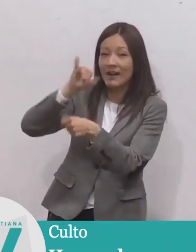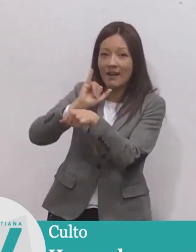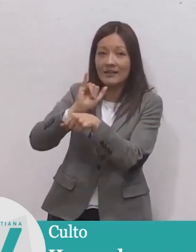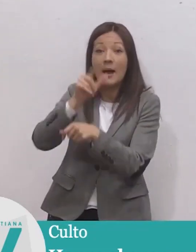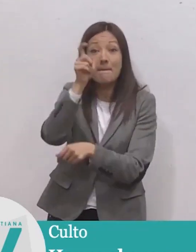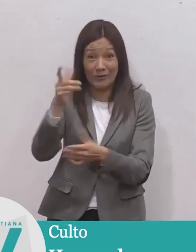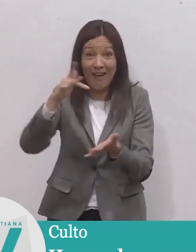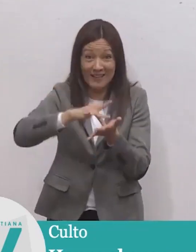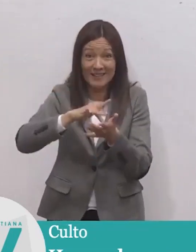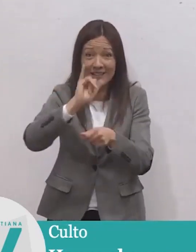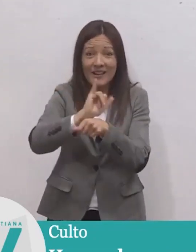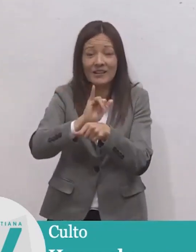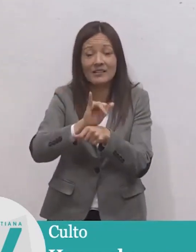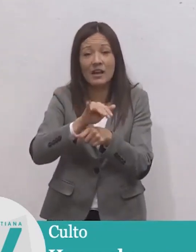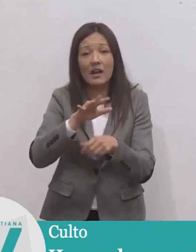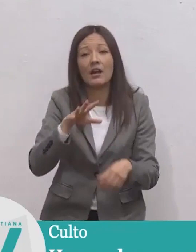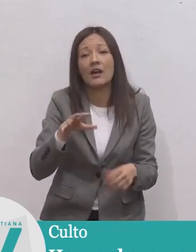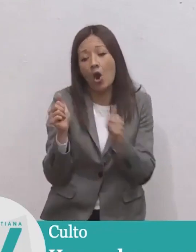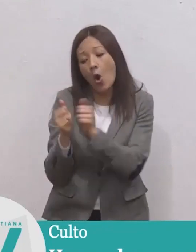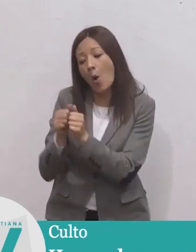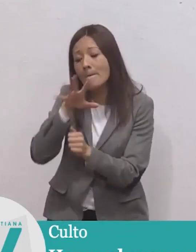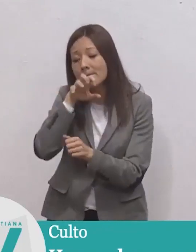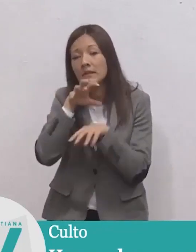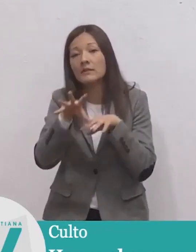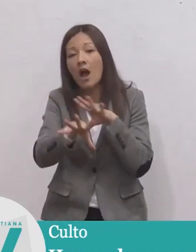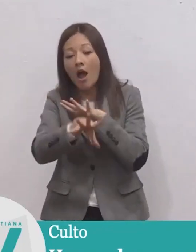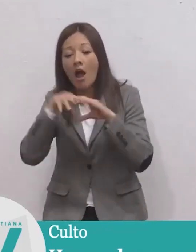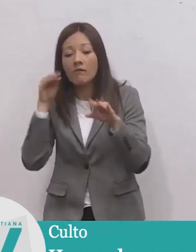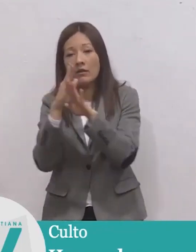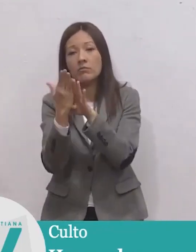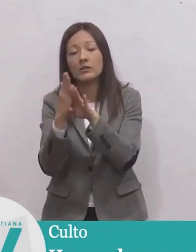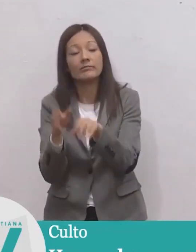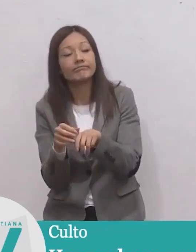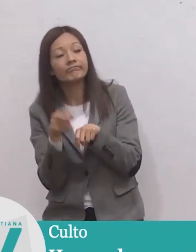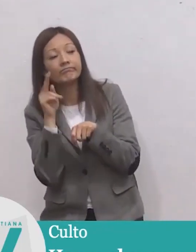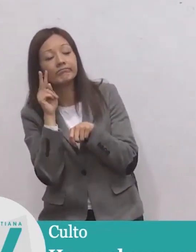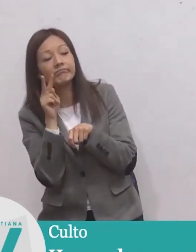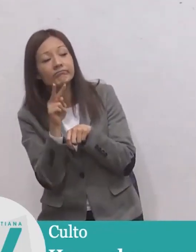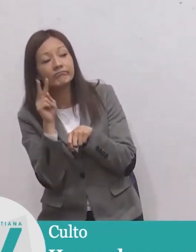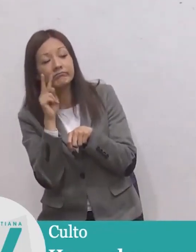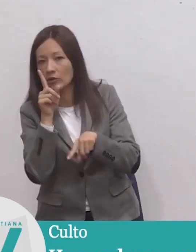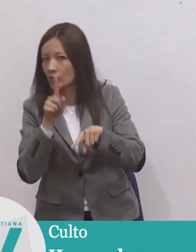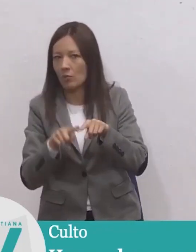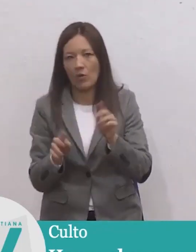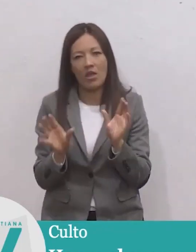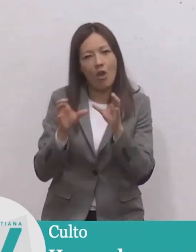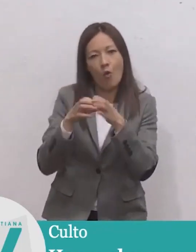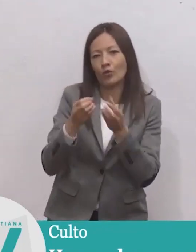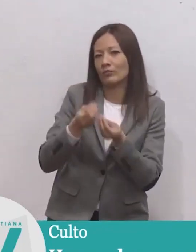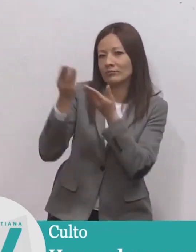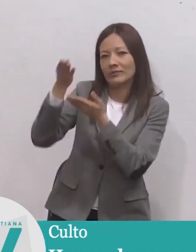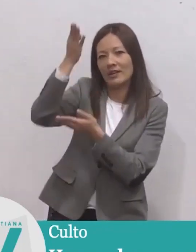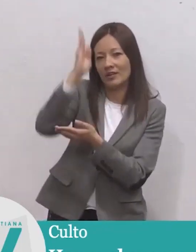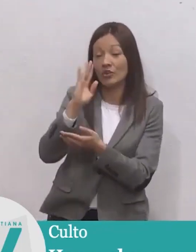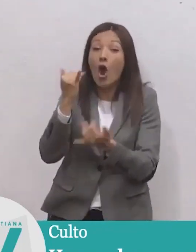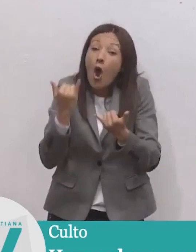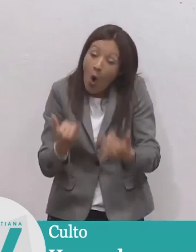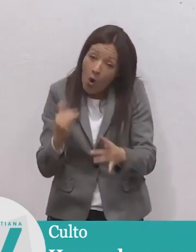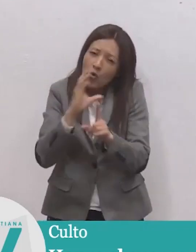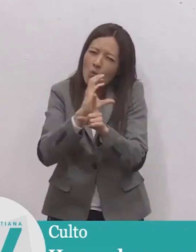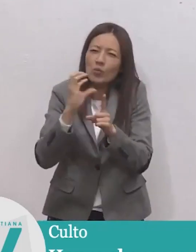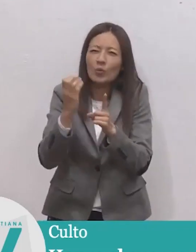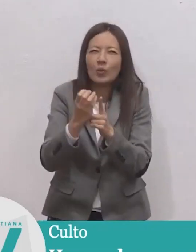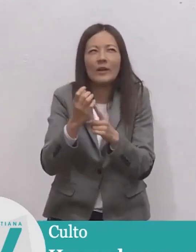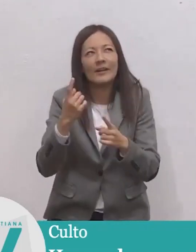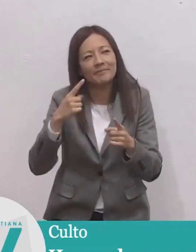con el perrito y se quedaba afuera en la puerta mirando desde la puerta. Y no podía rendir el culto bien. Usted sabe, hoy en día nuestra cultura es